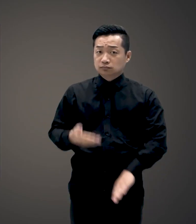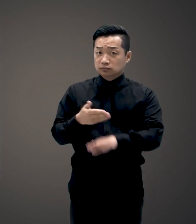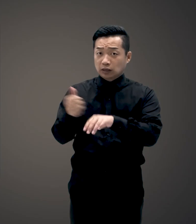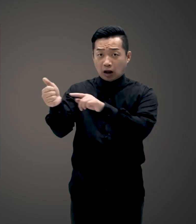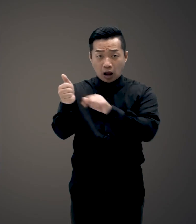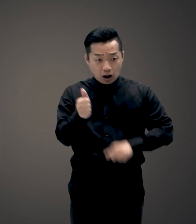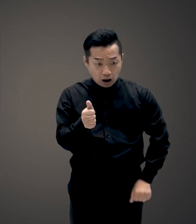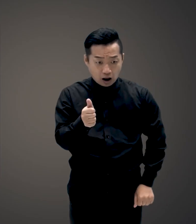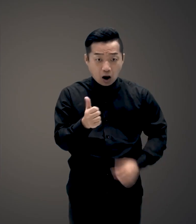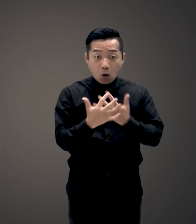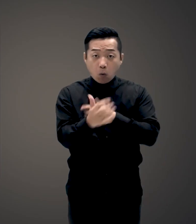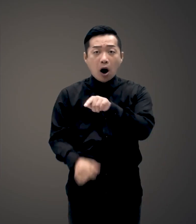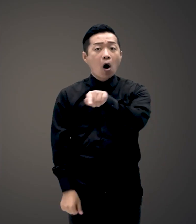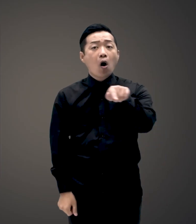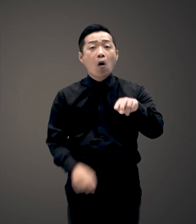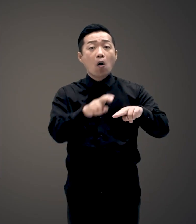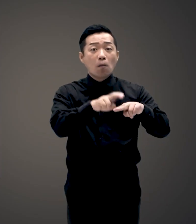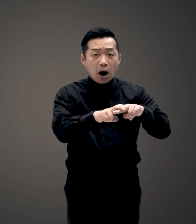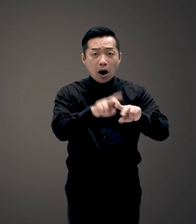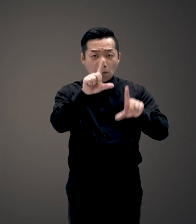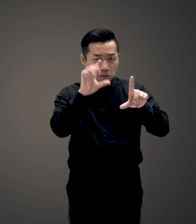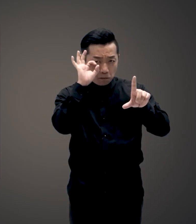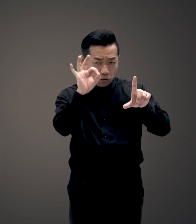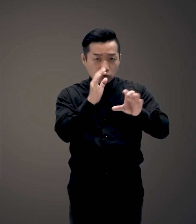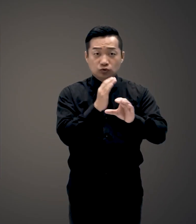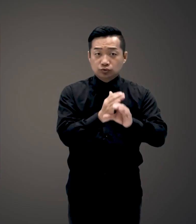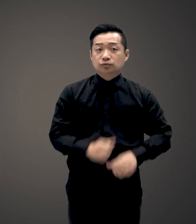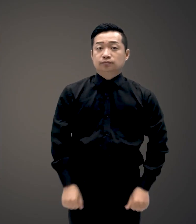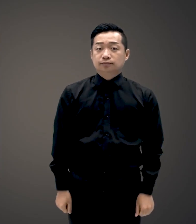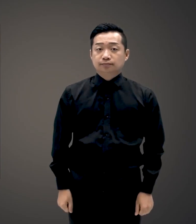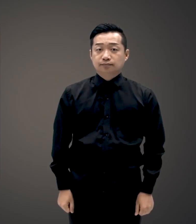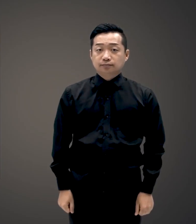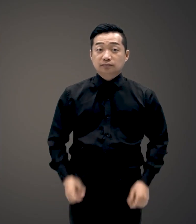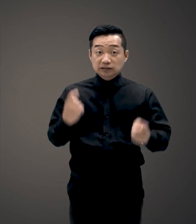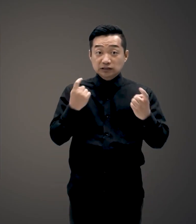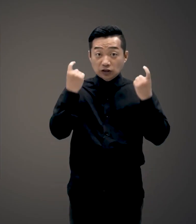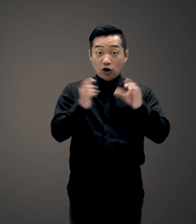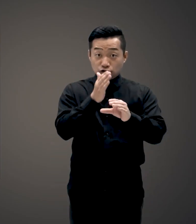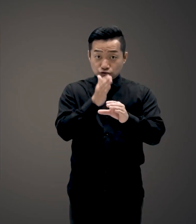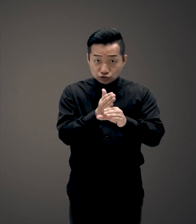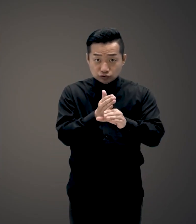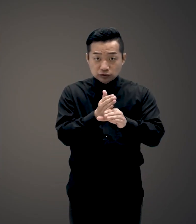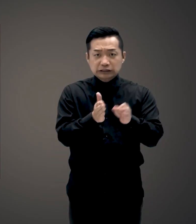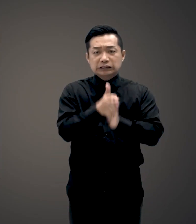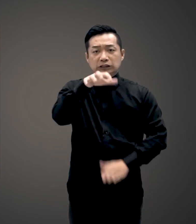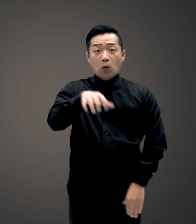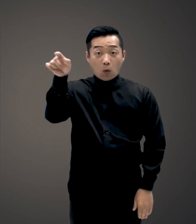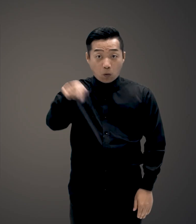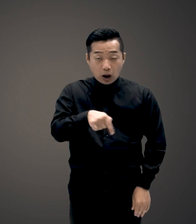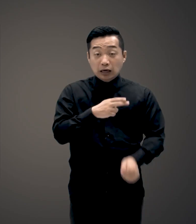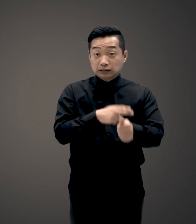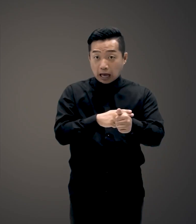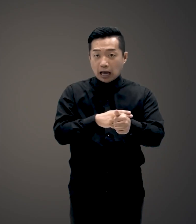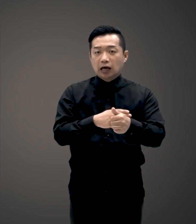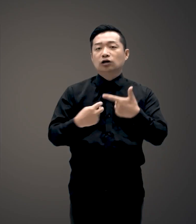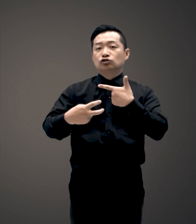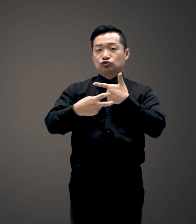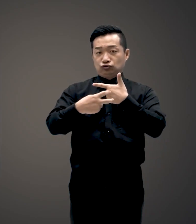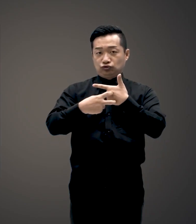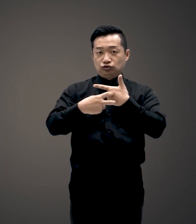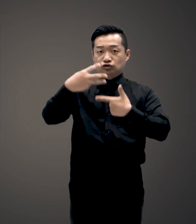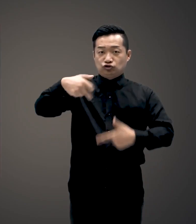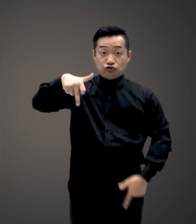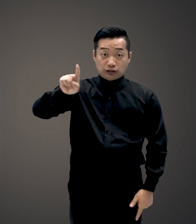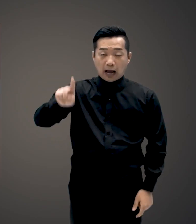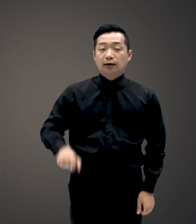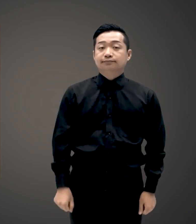그리고 또 다른 사내가 회당 한편에서 이 광경을 예의주시한다. 여행 중에 낯선 도시에 들른 의사 루카다.